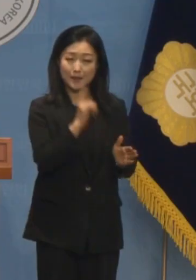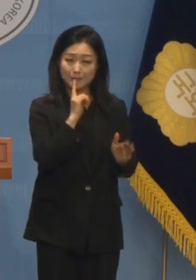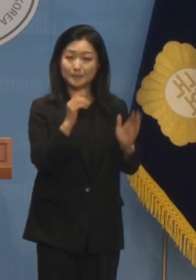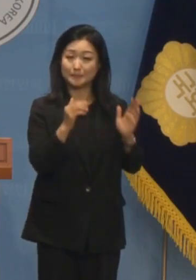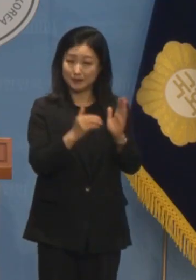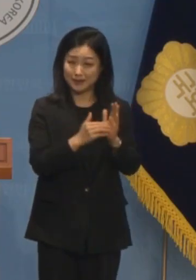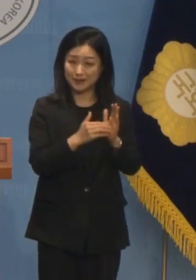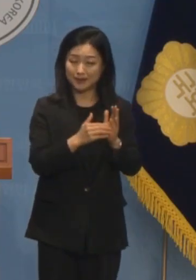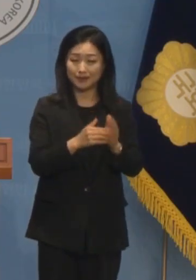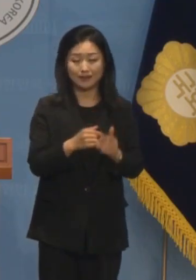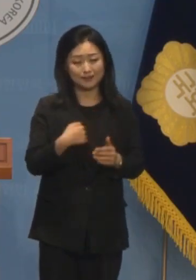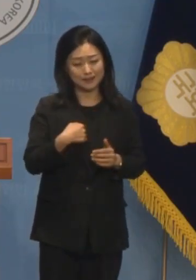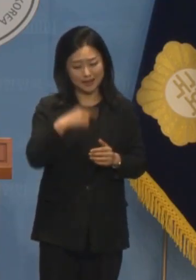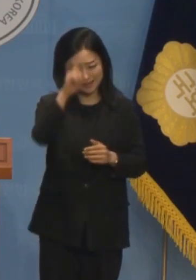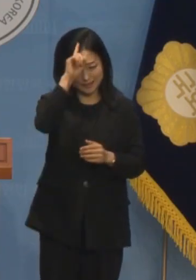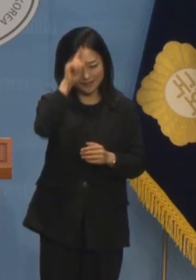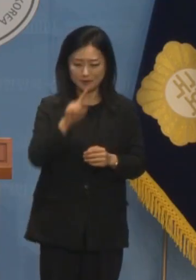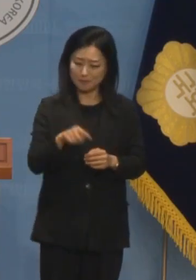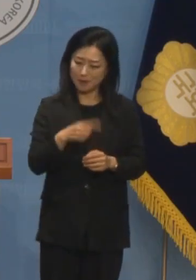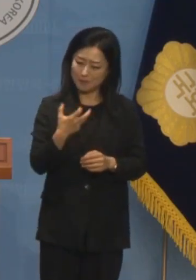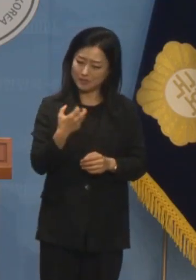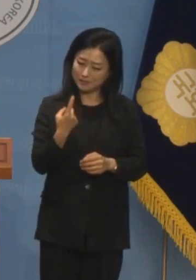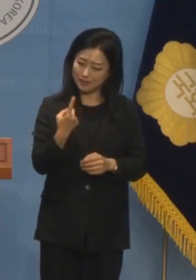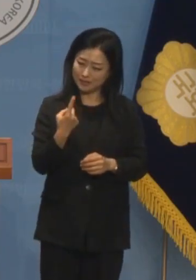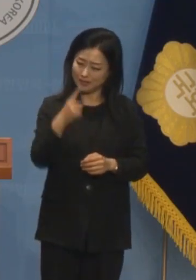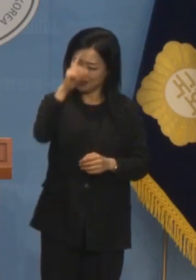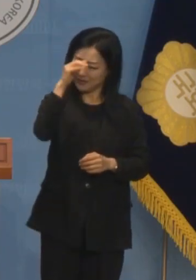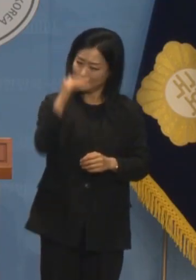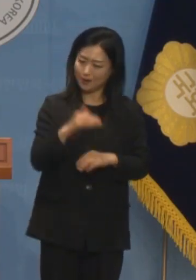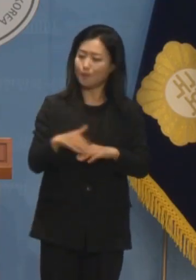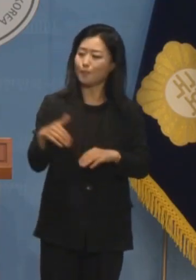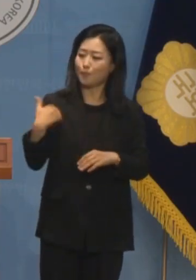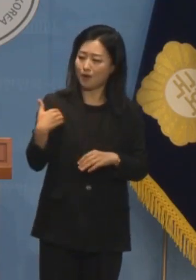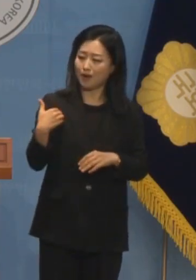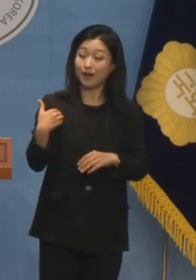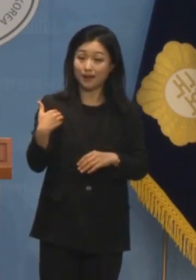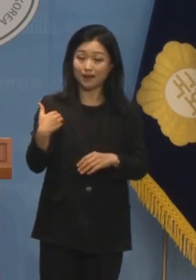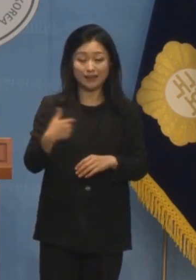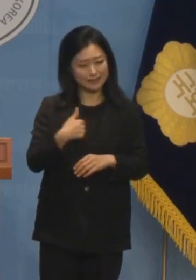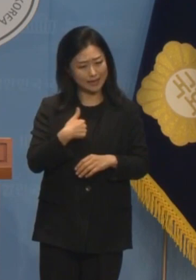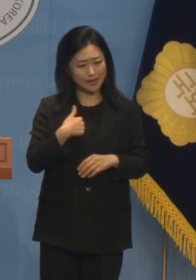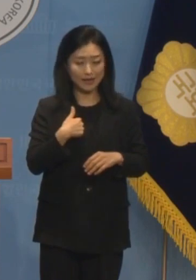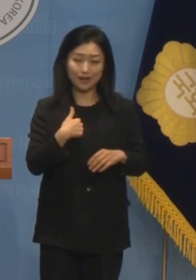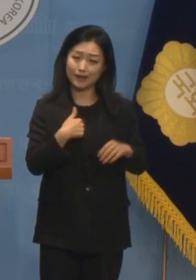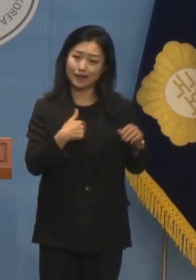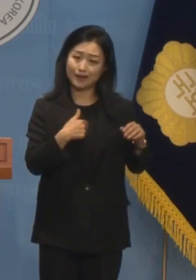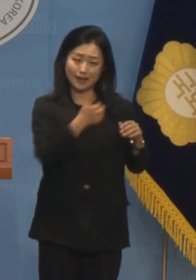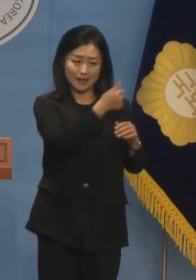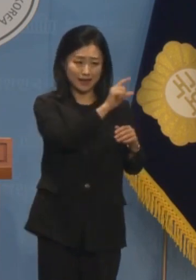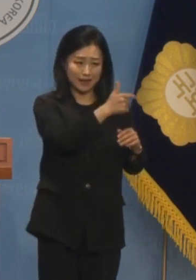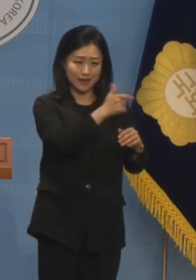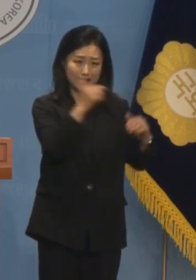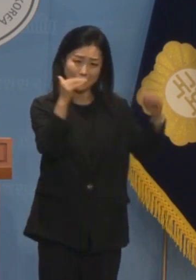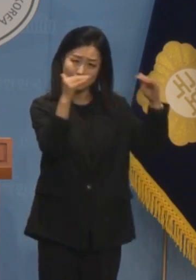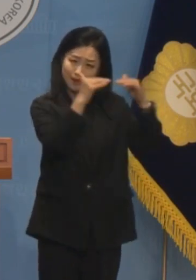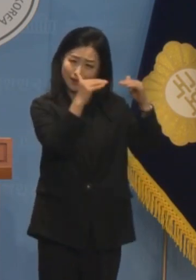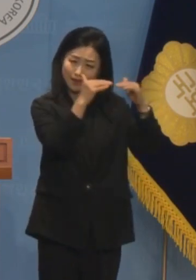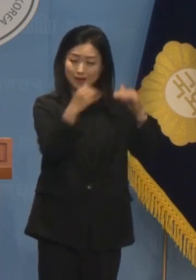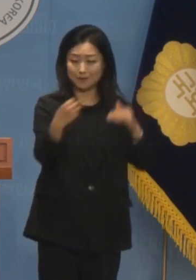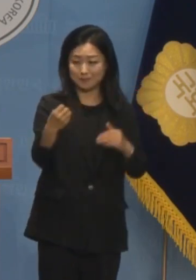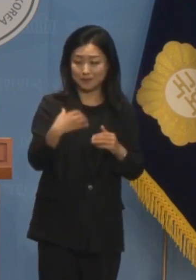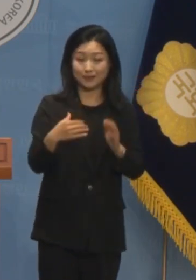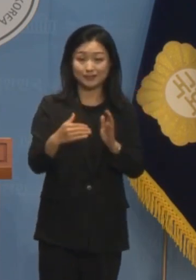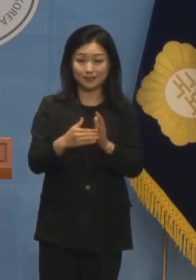제가 180 약간 키가 줄었을지도 모르겠는데 저하고 한 대표님하고 키가 같다고